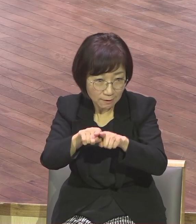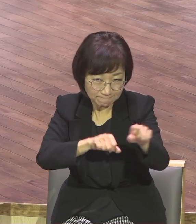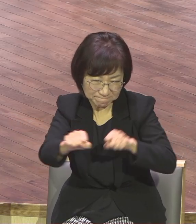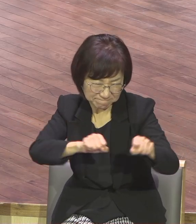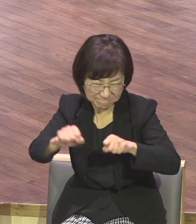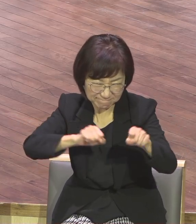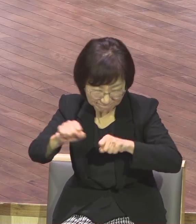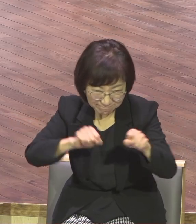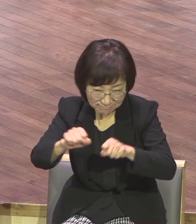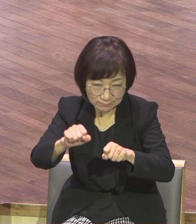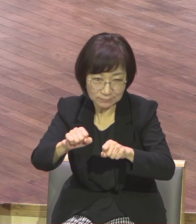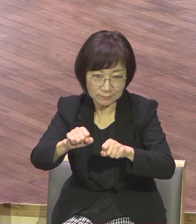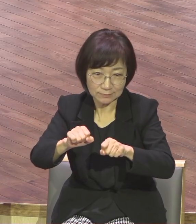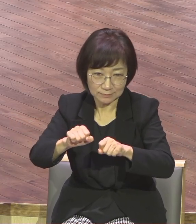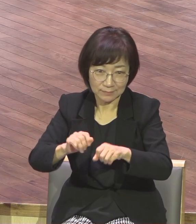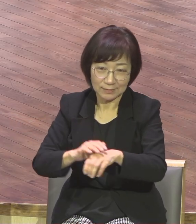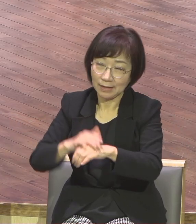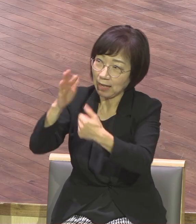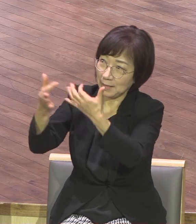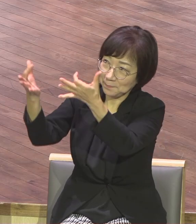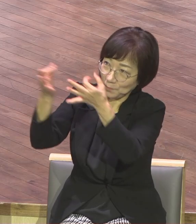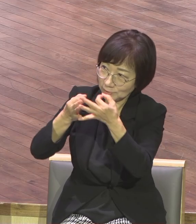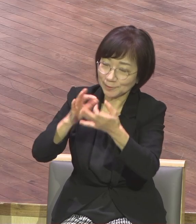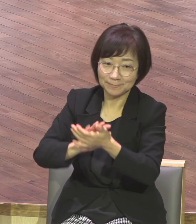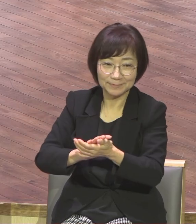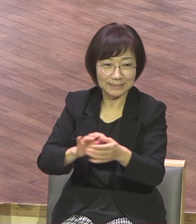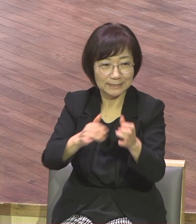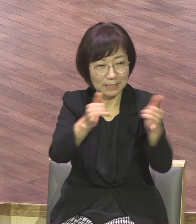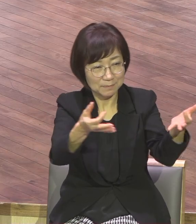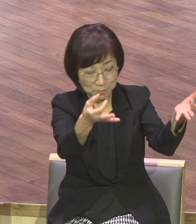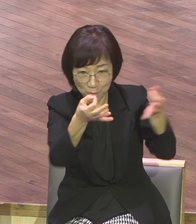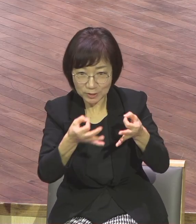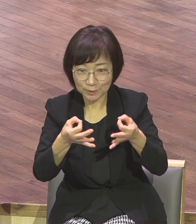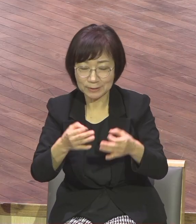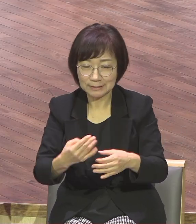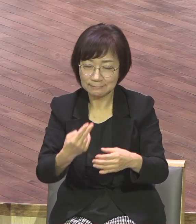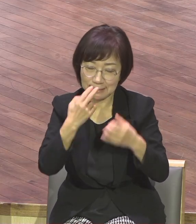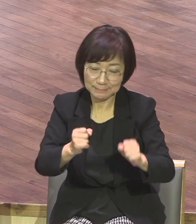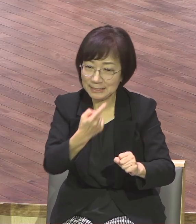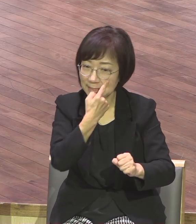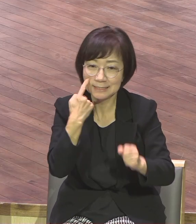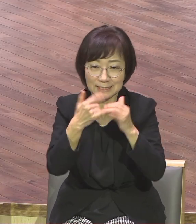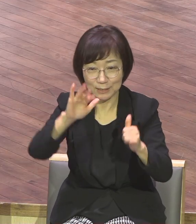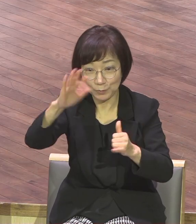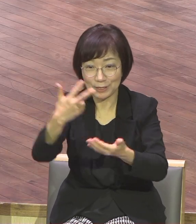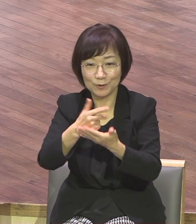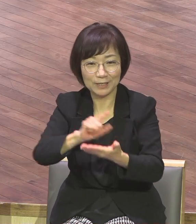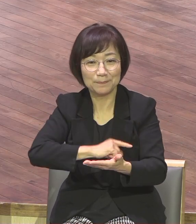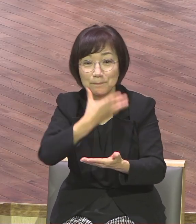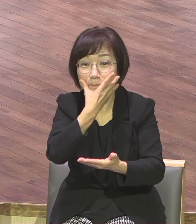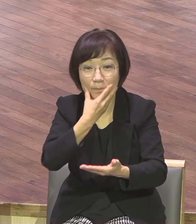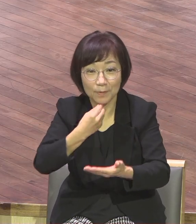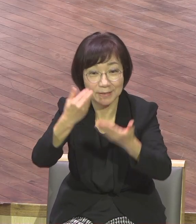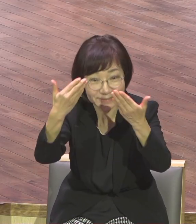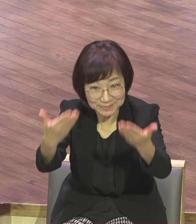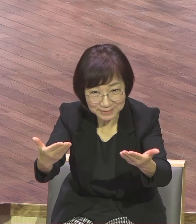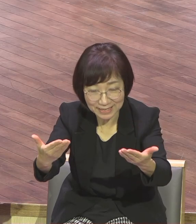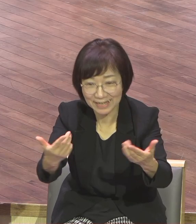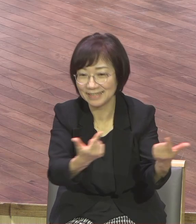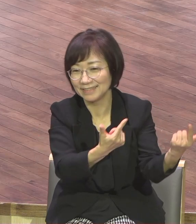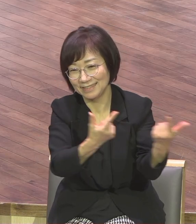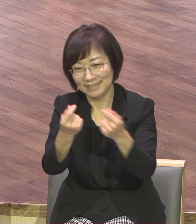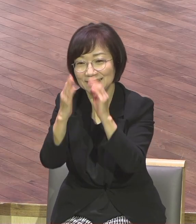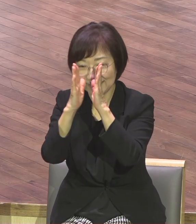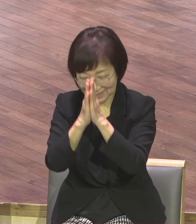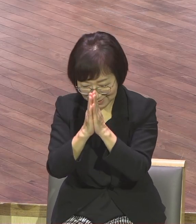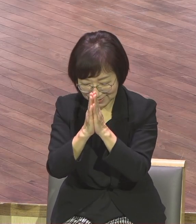앞에 모든 교회 앞에 보여주고 하나님 나라 확장의 산 주역들 다 되시기를 제물로 축복합니다. 기도합시다.